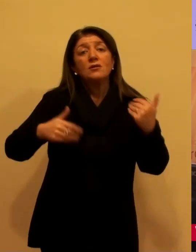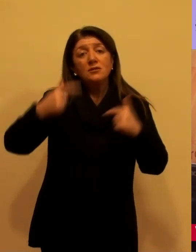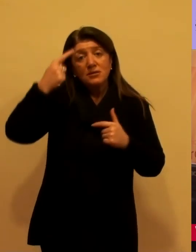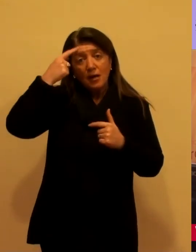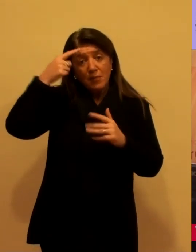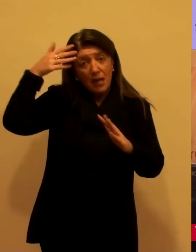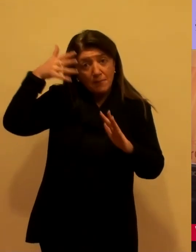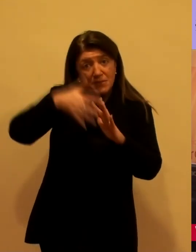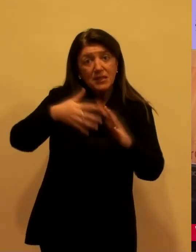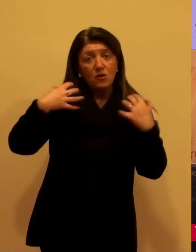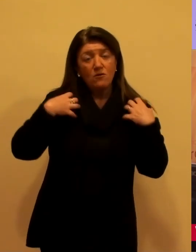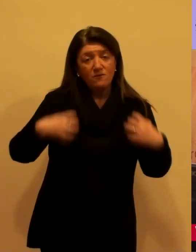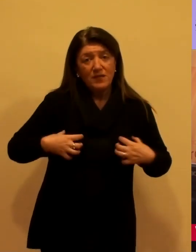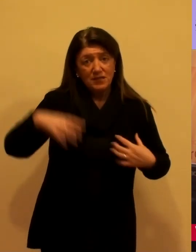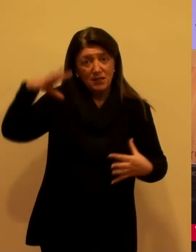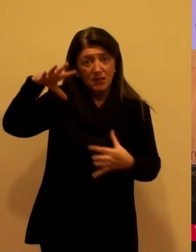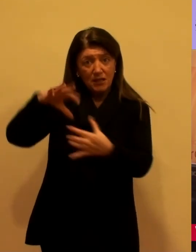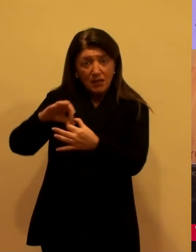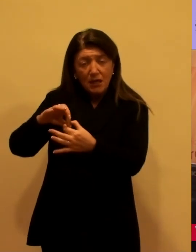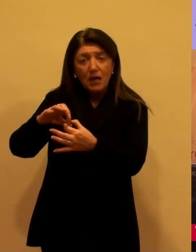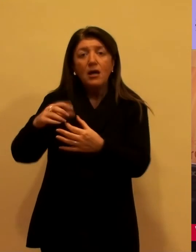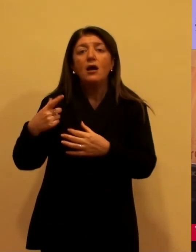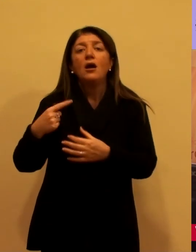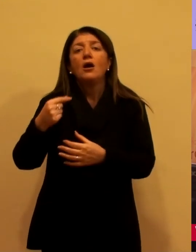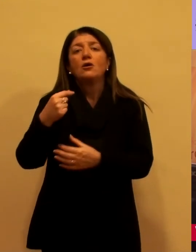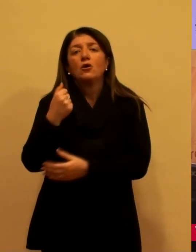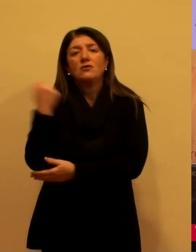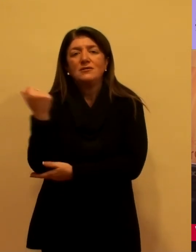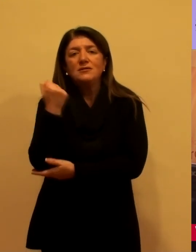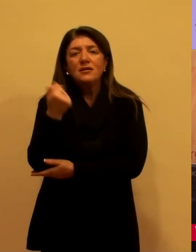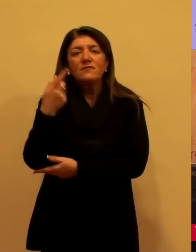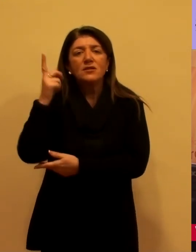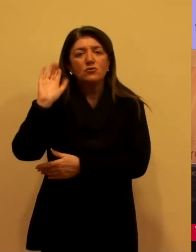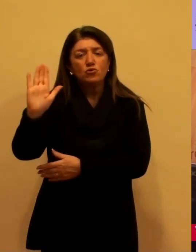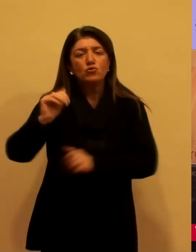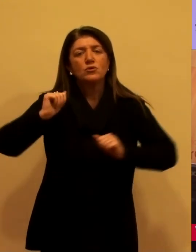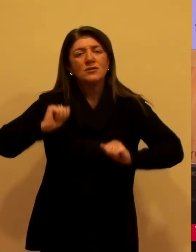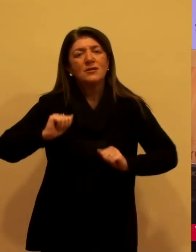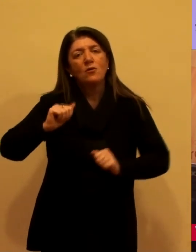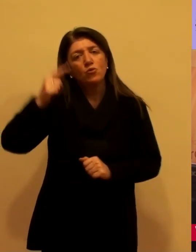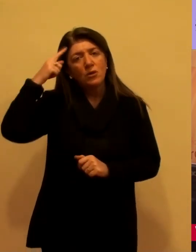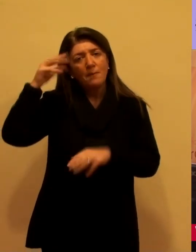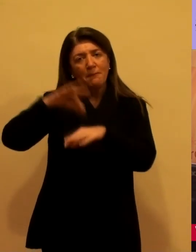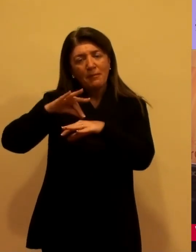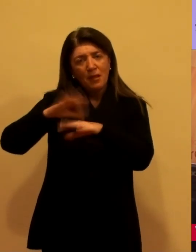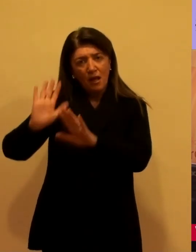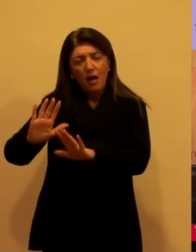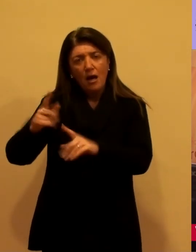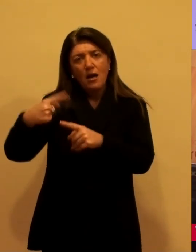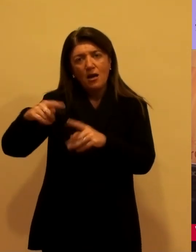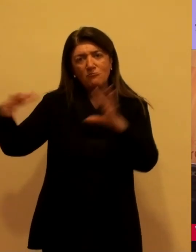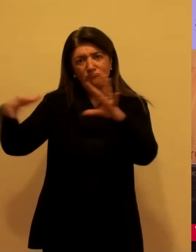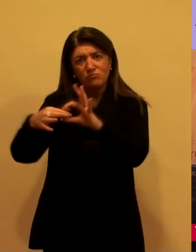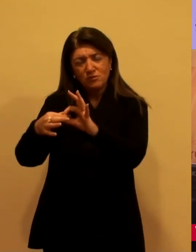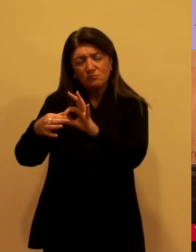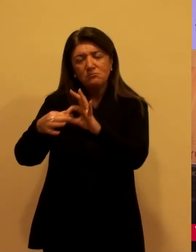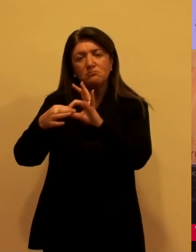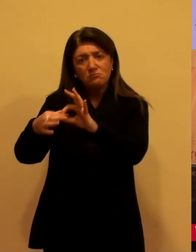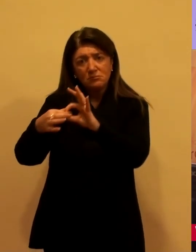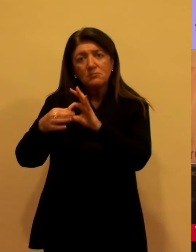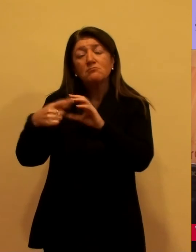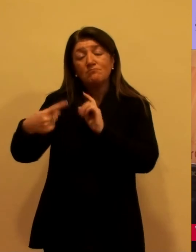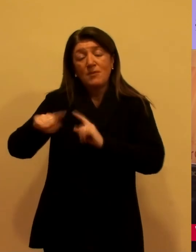succede con adulti seguiti dai servizi di salute mentale, e di questo siamo molto, cioè per noi è una cosa